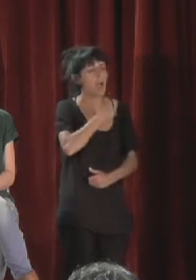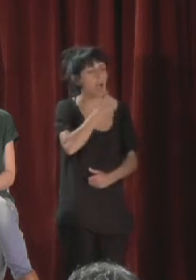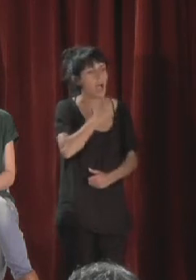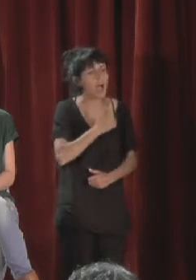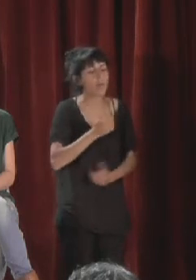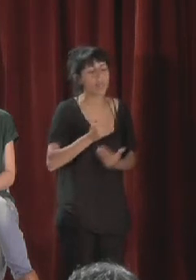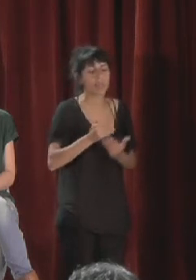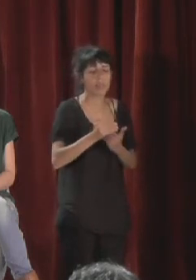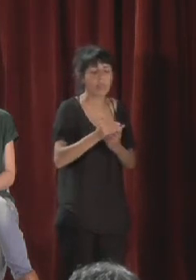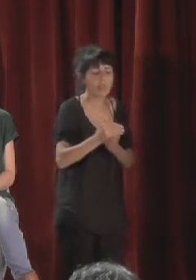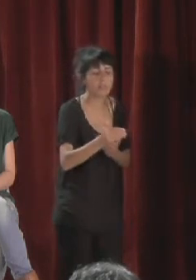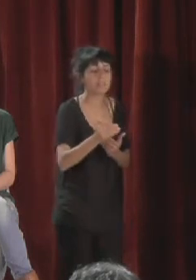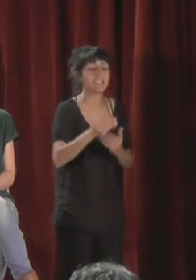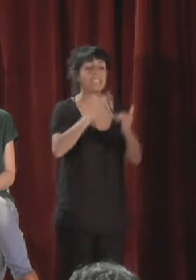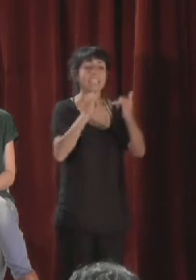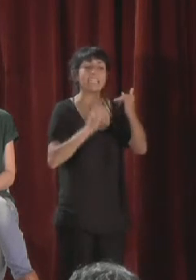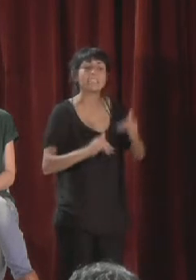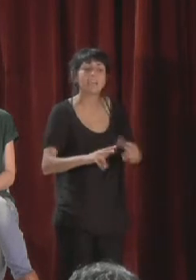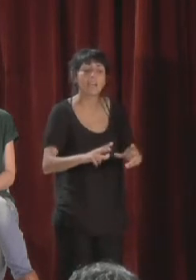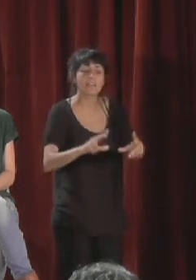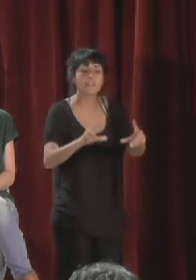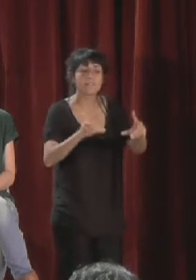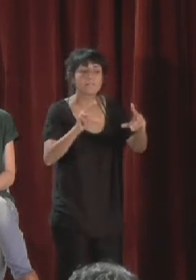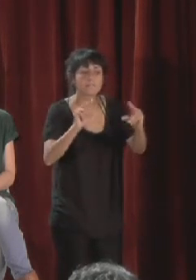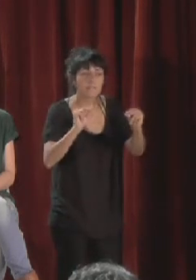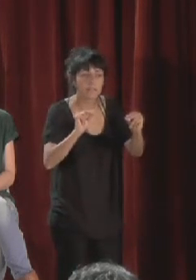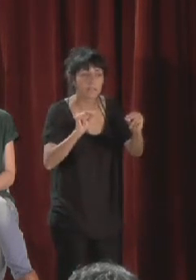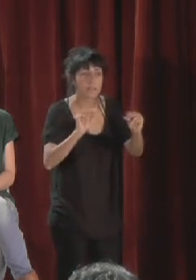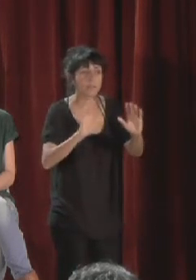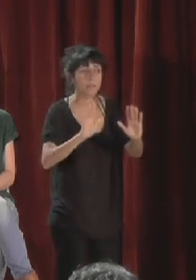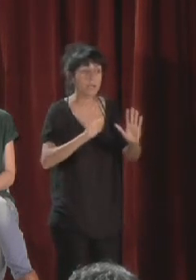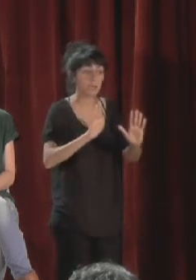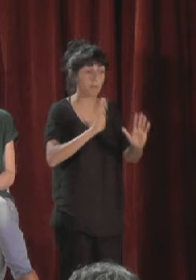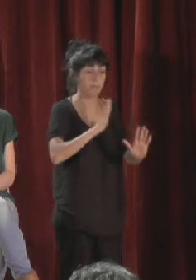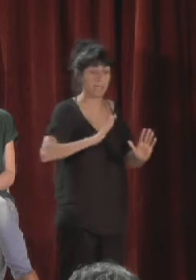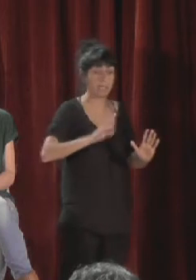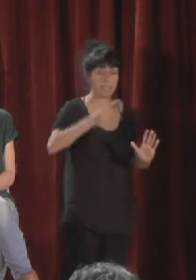ser perfecto. E cando nos damos conta, levaron todo o que quedaba.